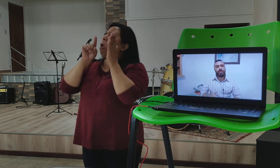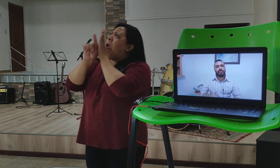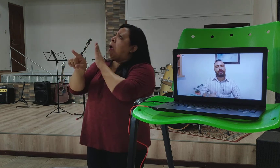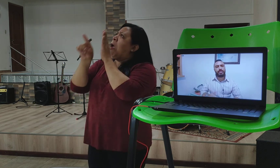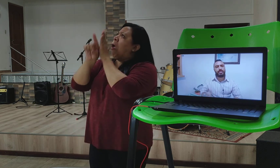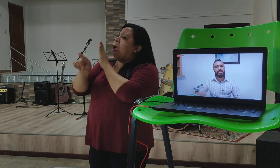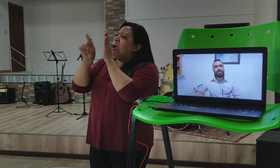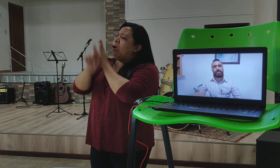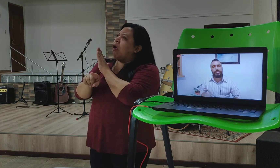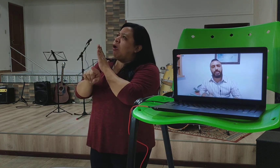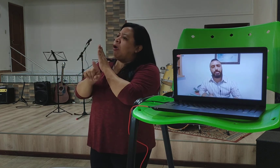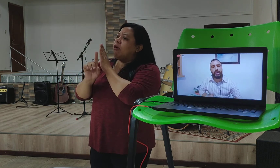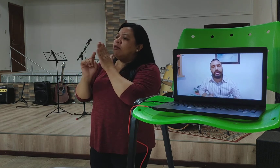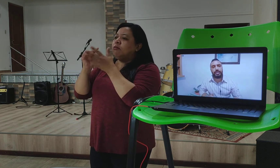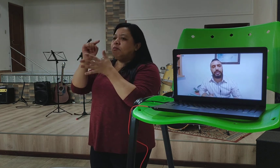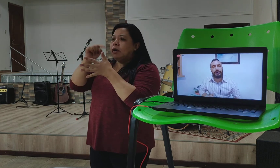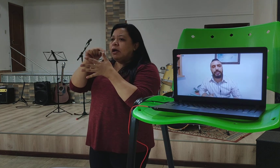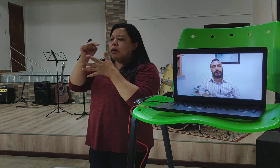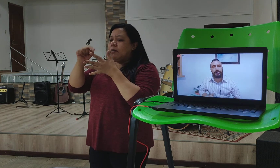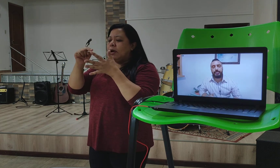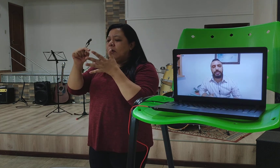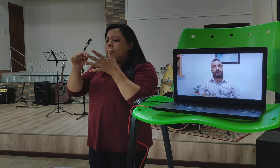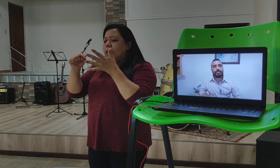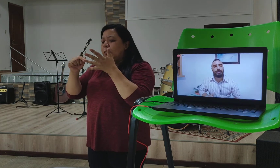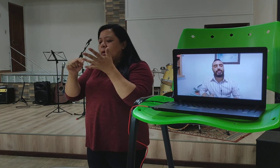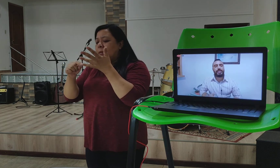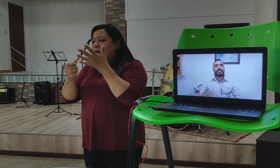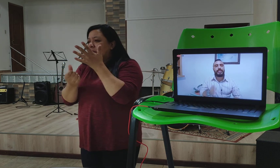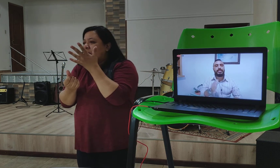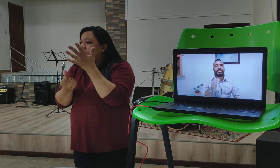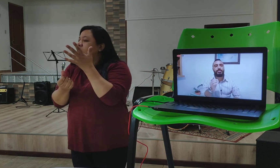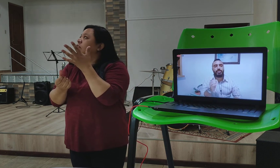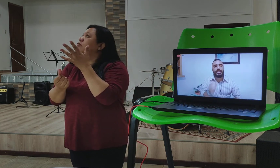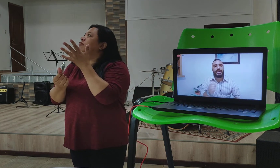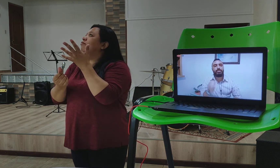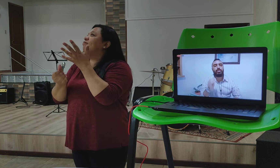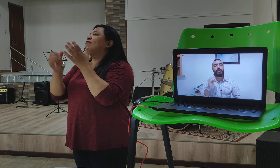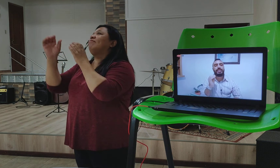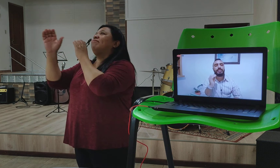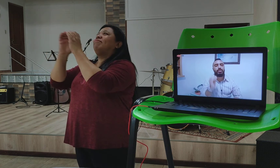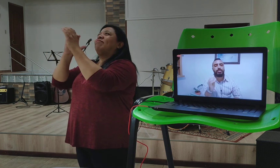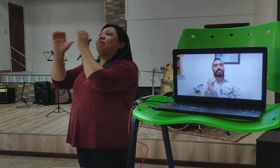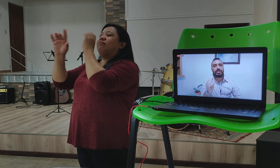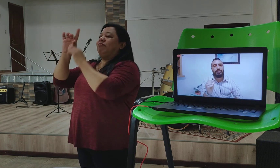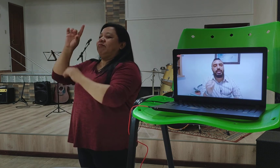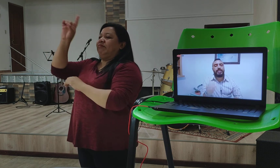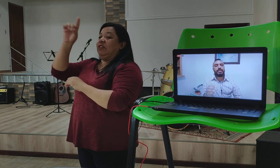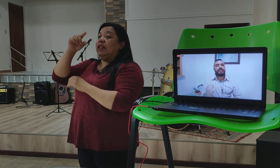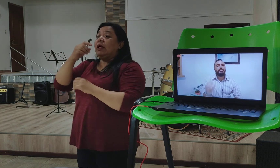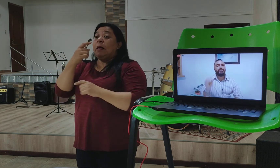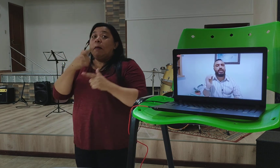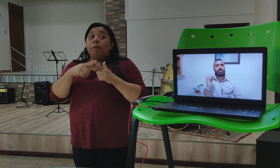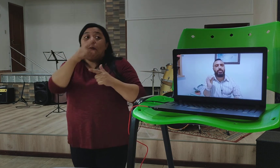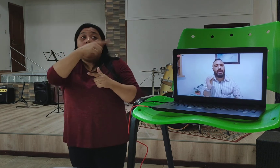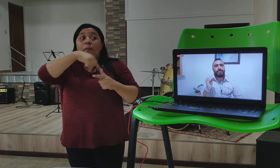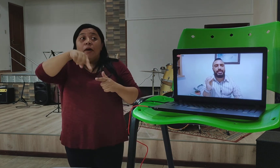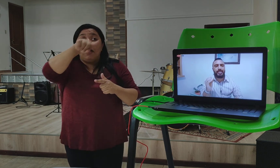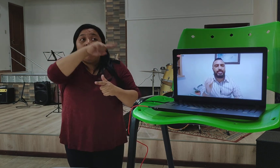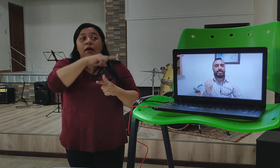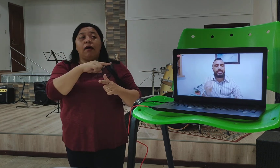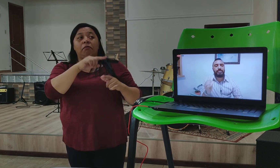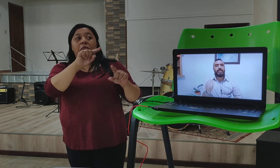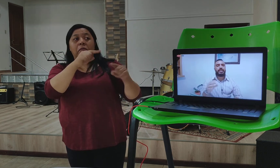das provas? Esse Deus tem feito bem? Não, irmãos, ele está decepcionado com a situação, decepcionado com